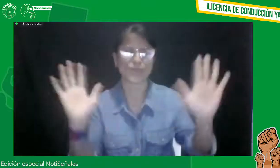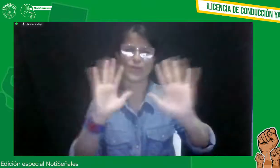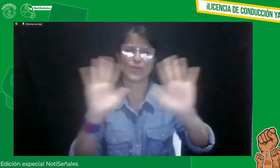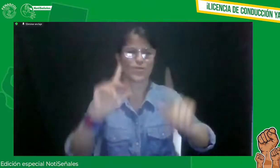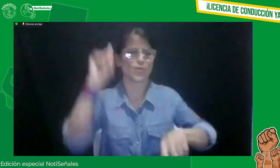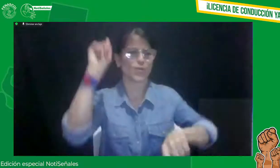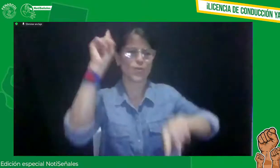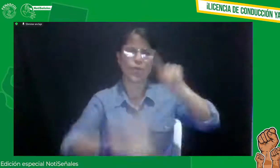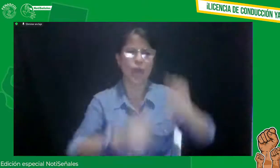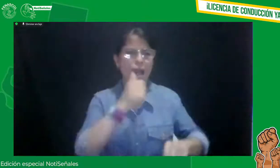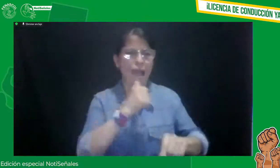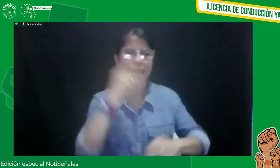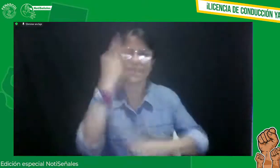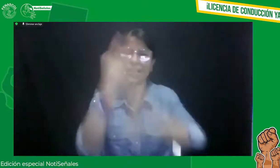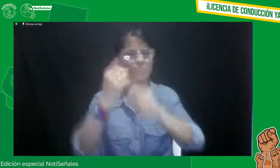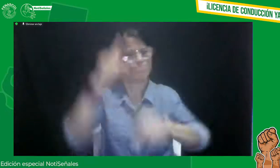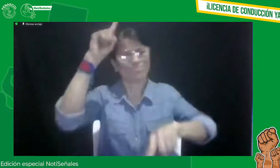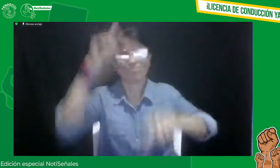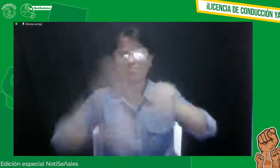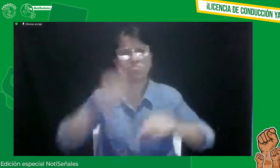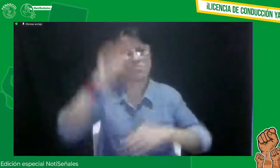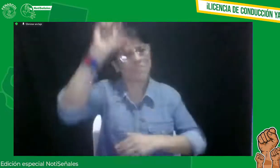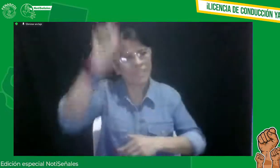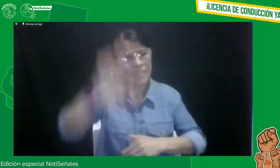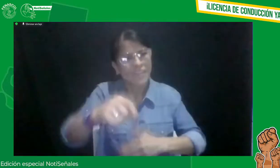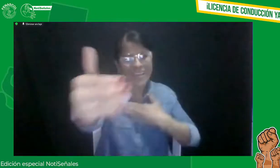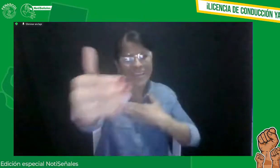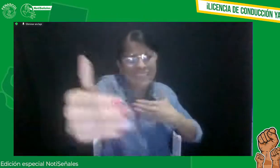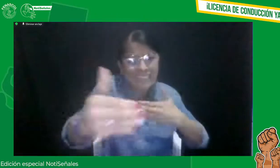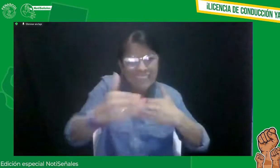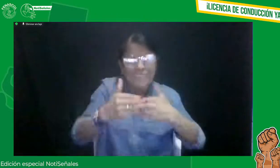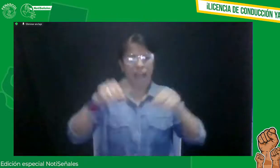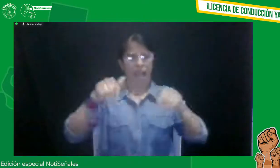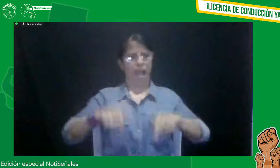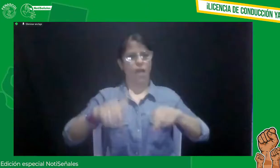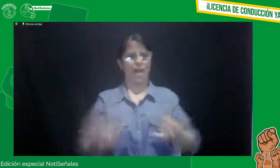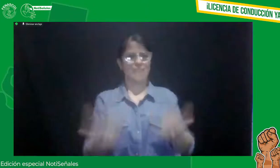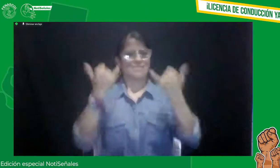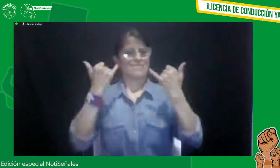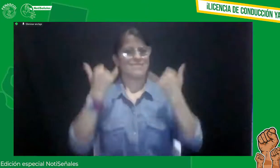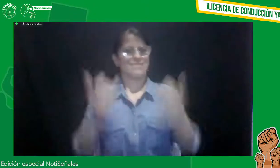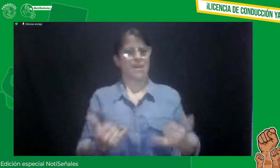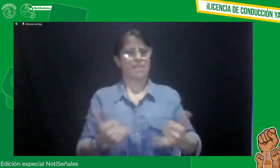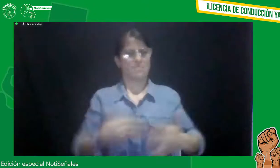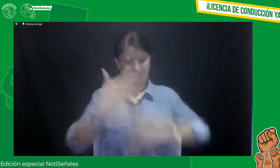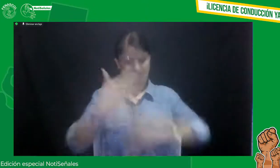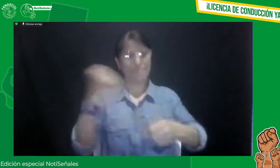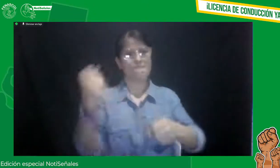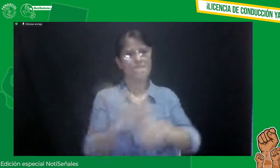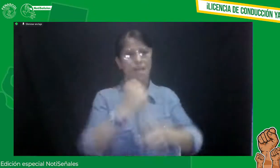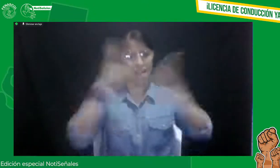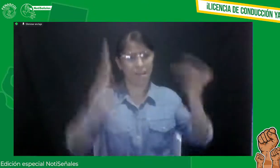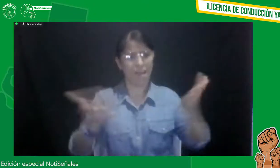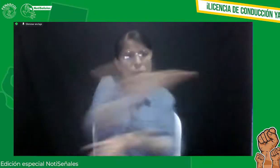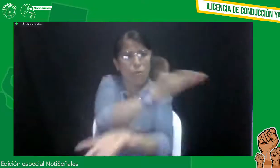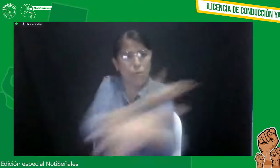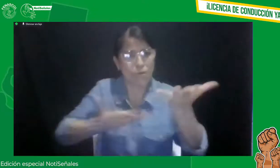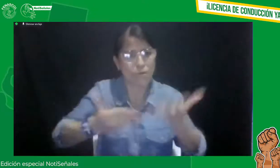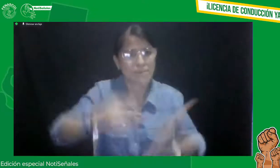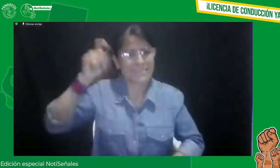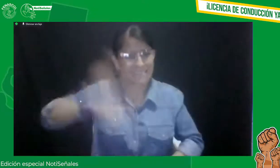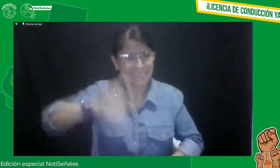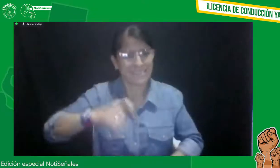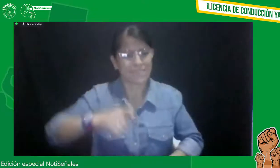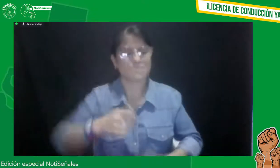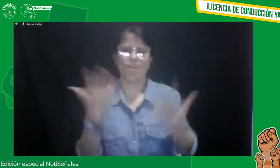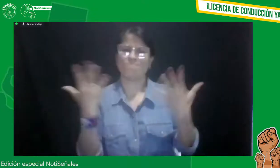aval para la licencia de conducción del transporte privado, nos den también esa respuesta positiva para